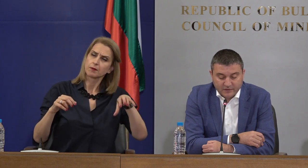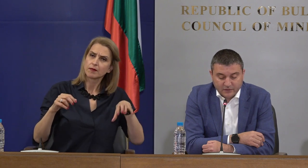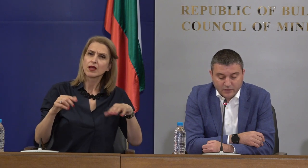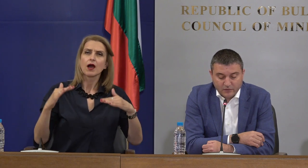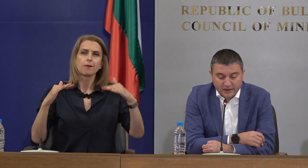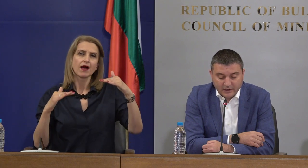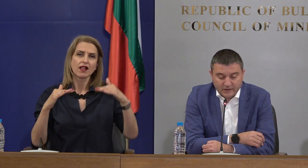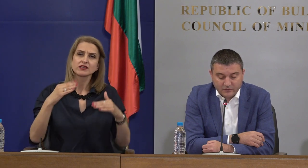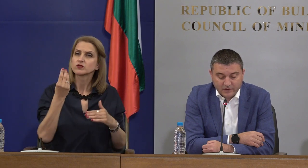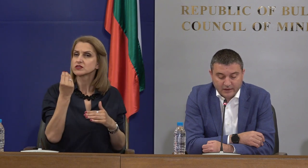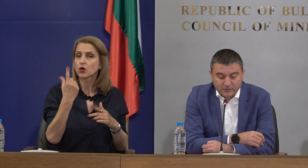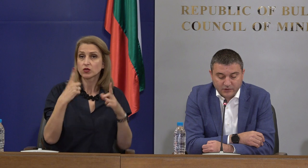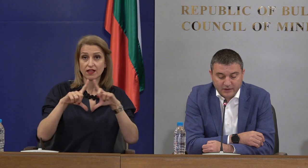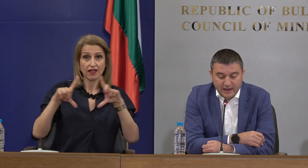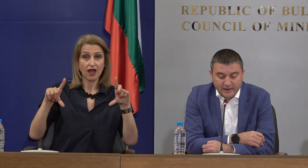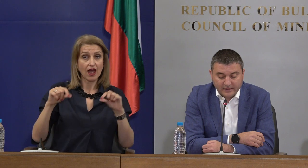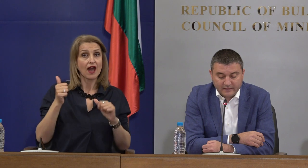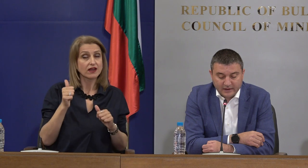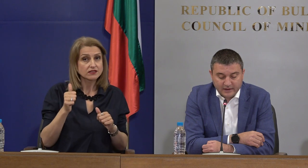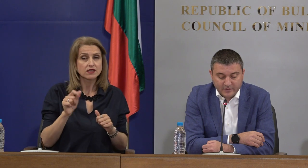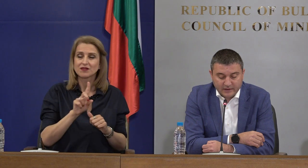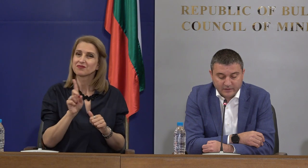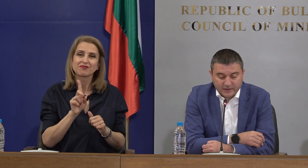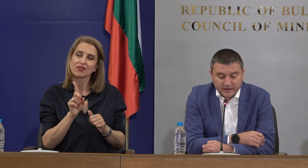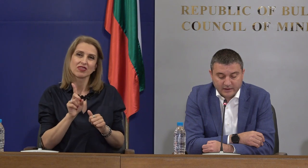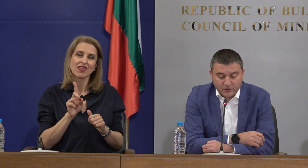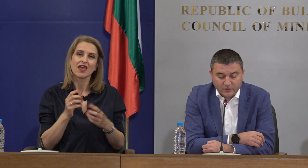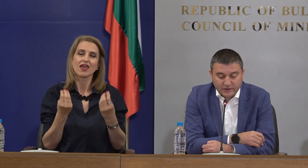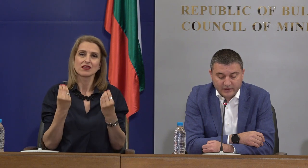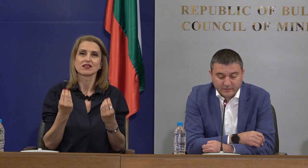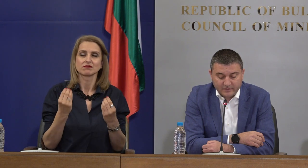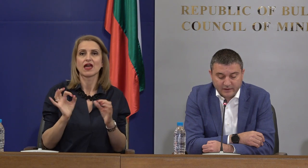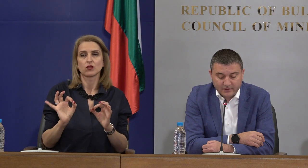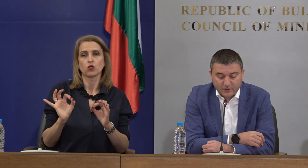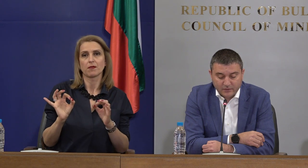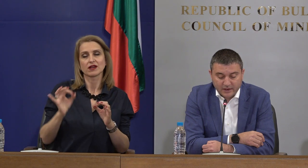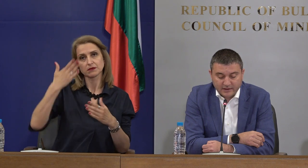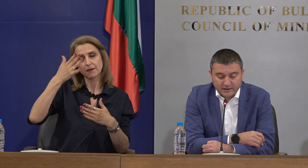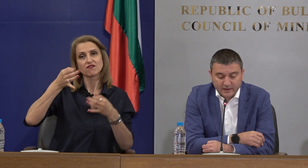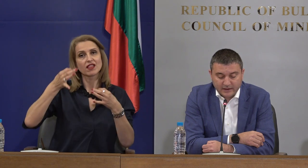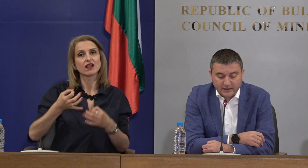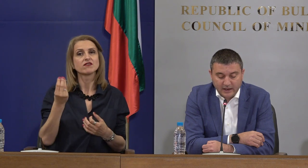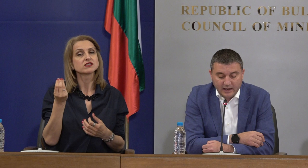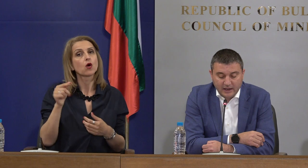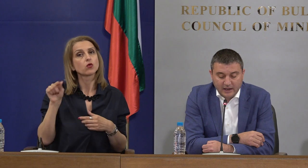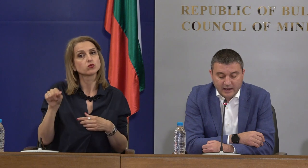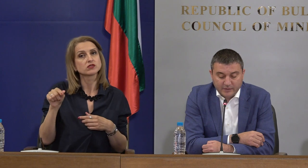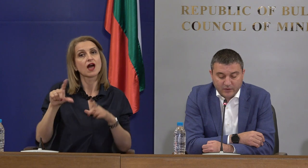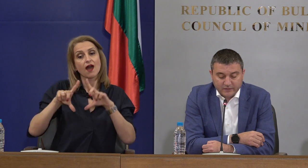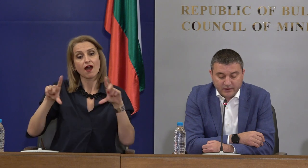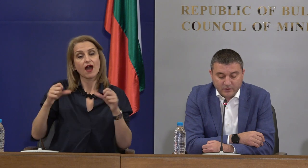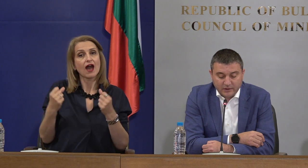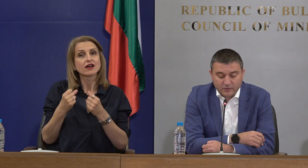че балансовата стойност на акция в конкретен случай не е адекватният измерител на пазарната стойност или на справедливата стойност на акция на банката